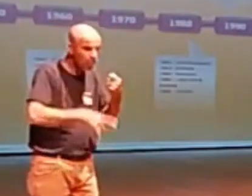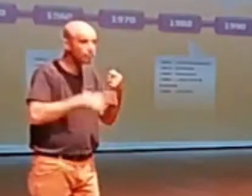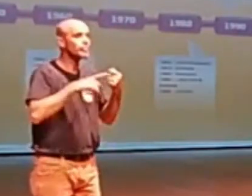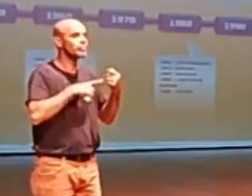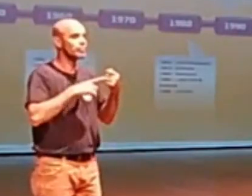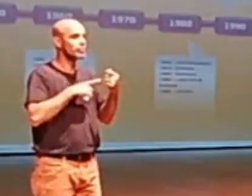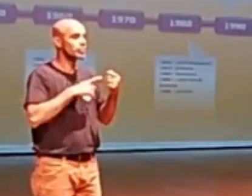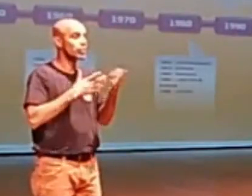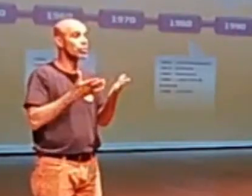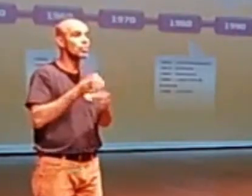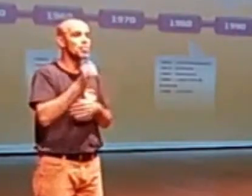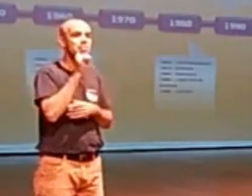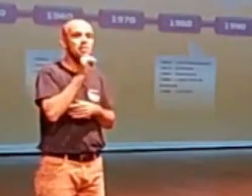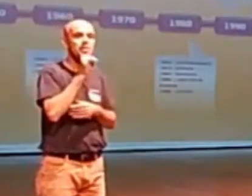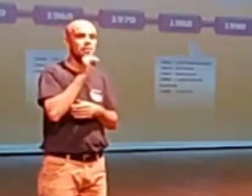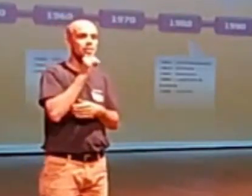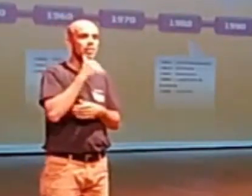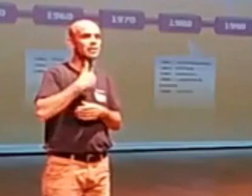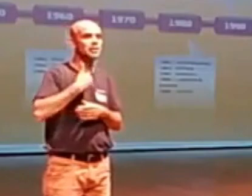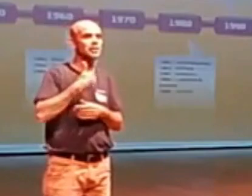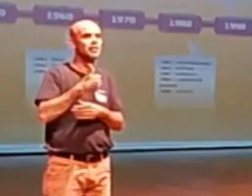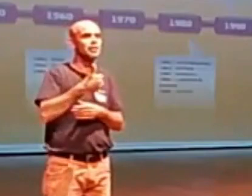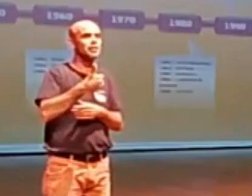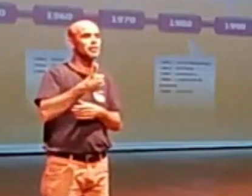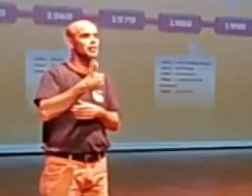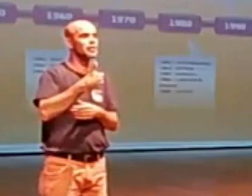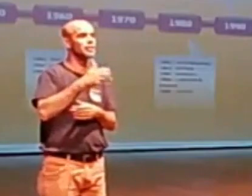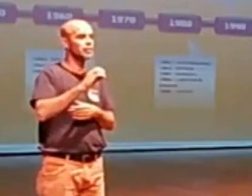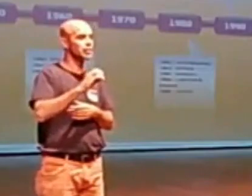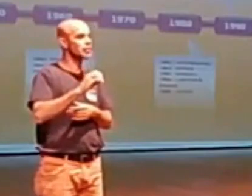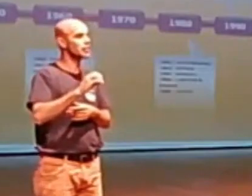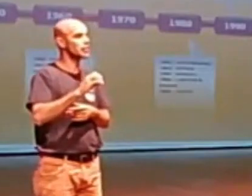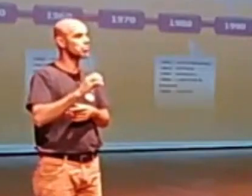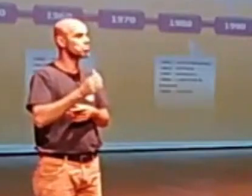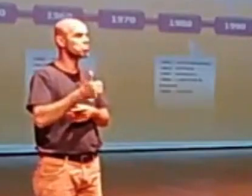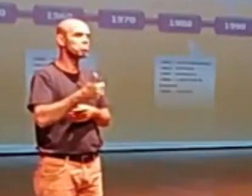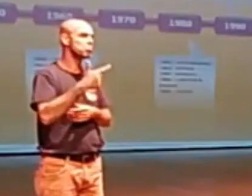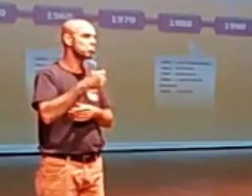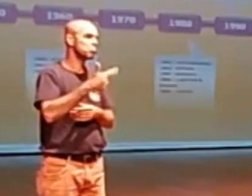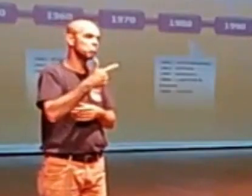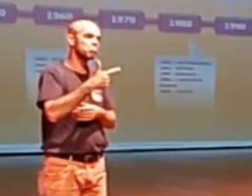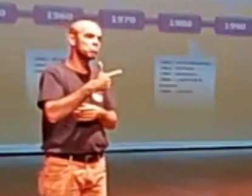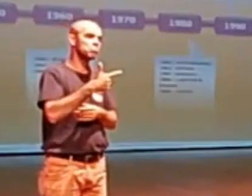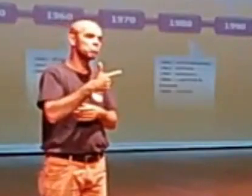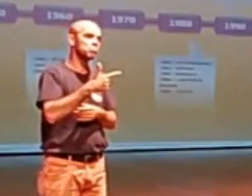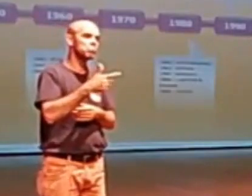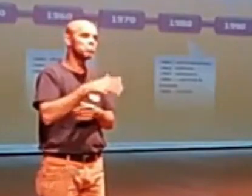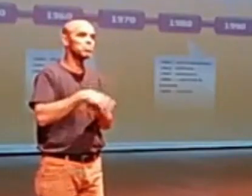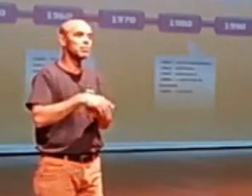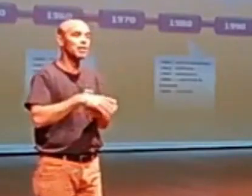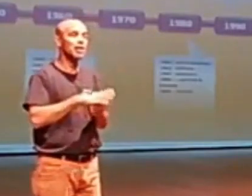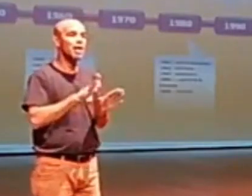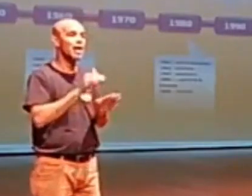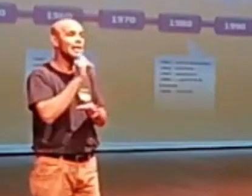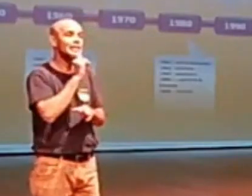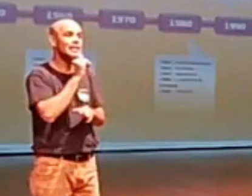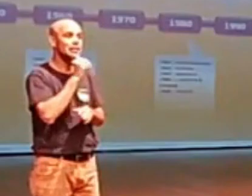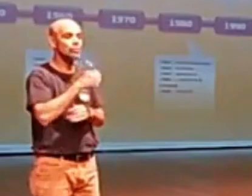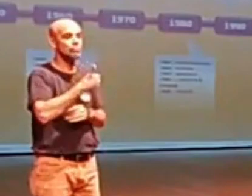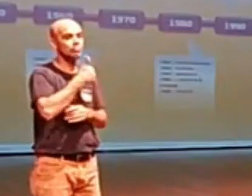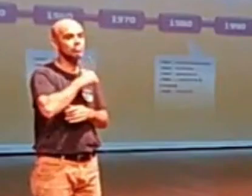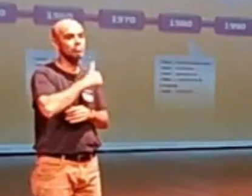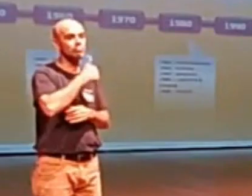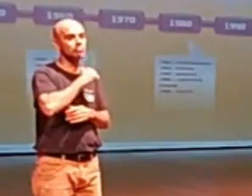uma menina de 10 ou 12 anos, que não menstruou ainda e que